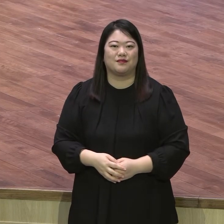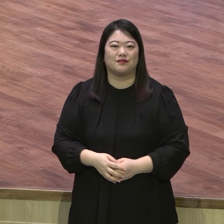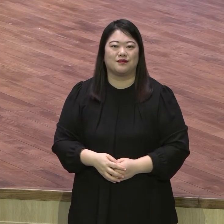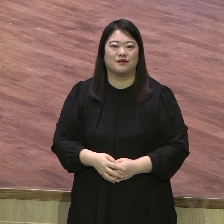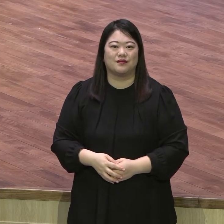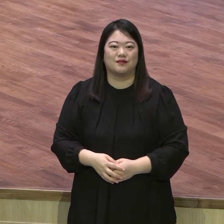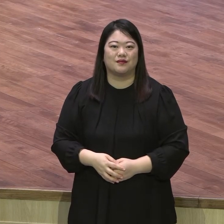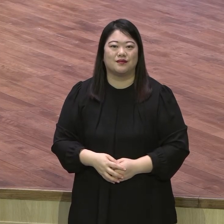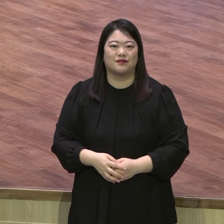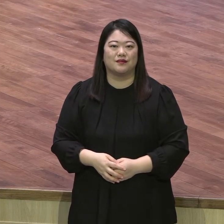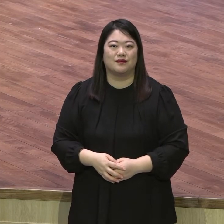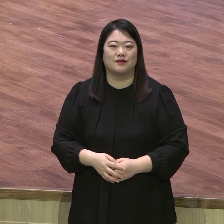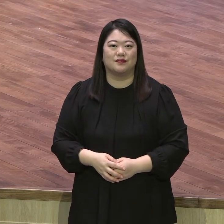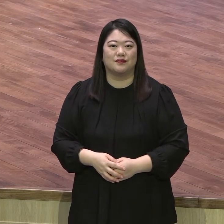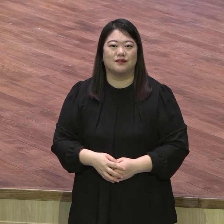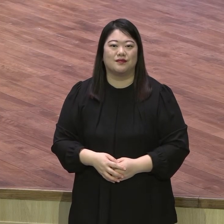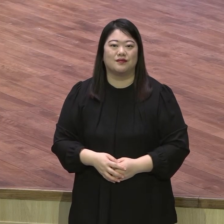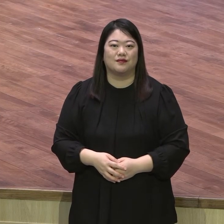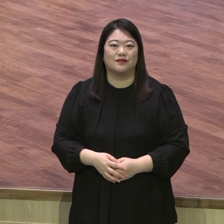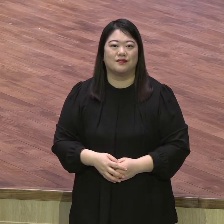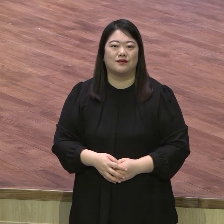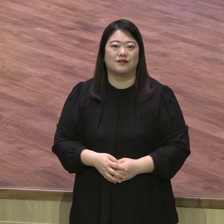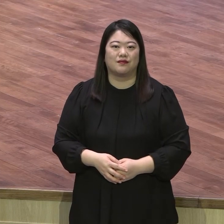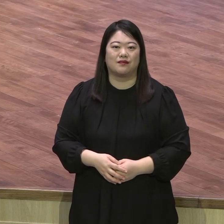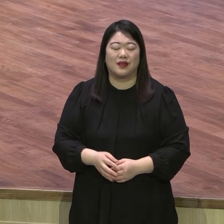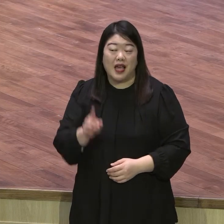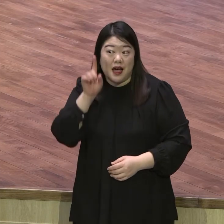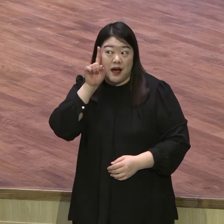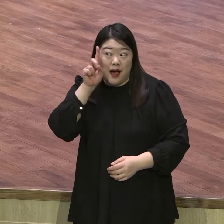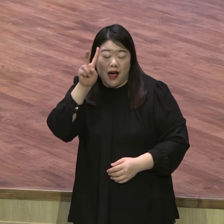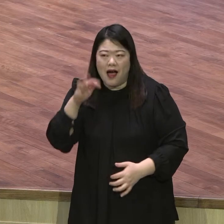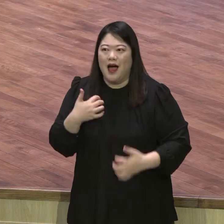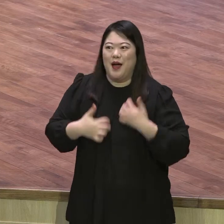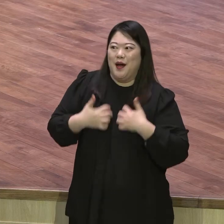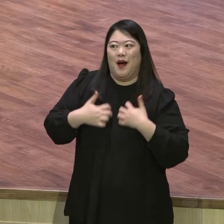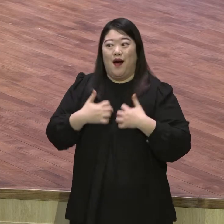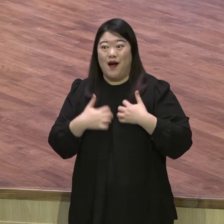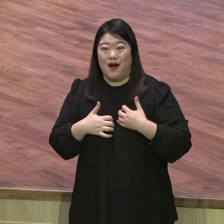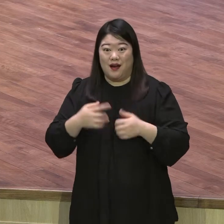하면서 다시는 옛틀에 갇히지 마라.